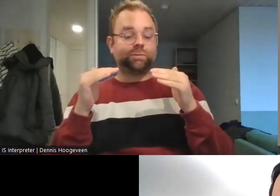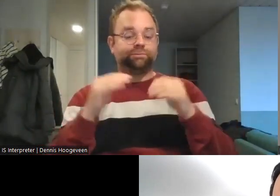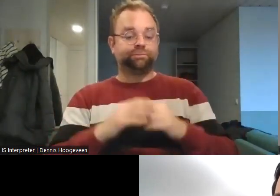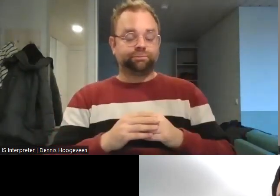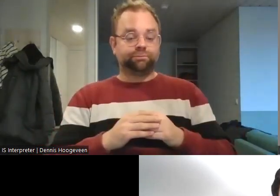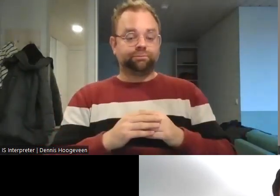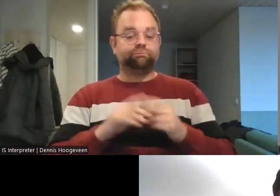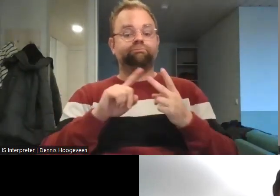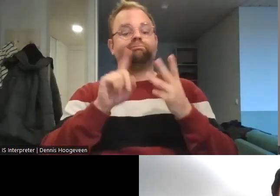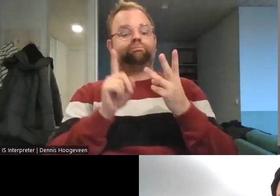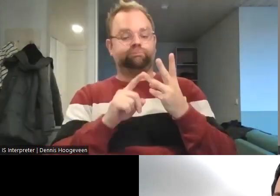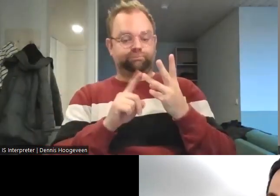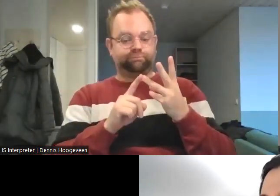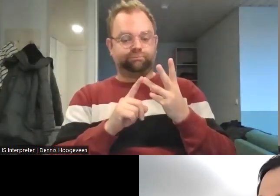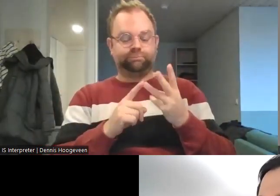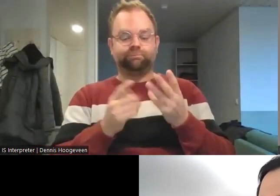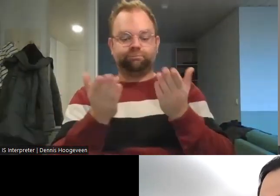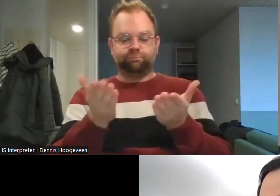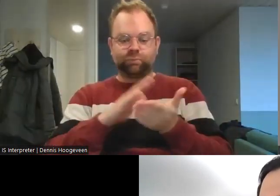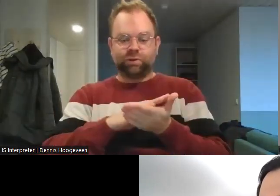sur les groupes marginalisés